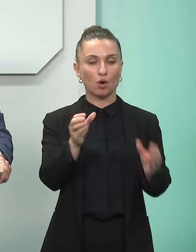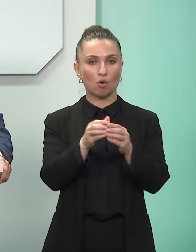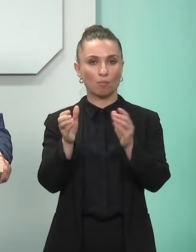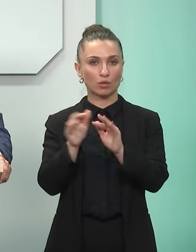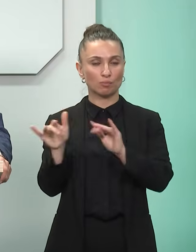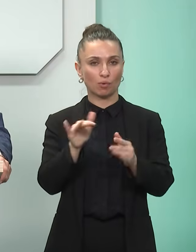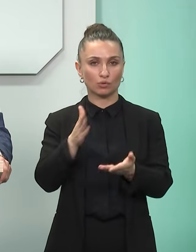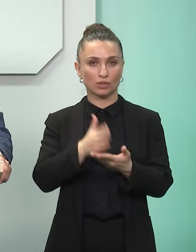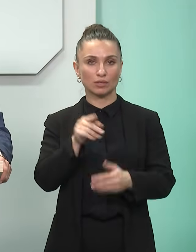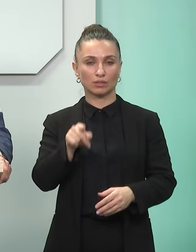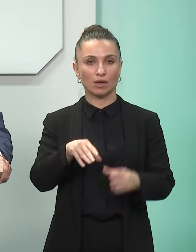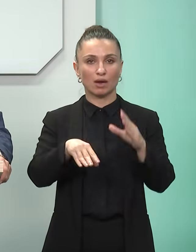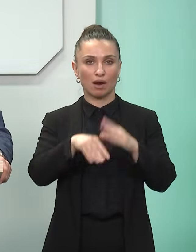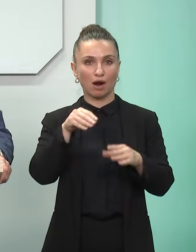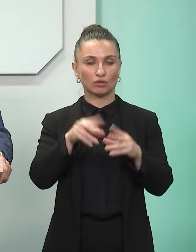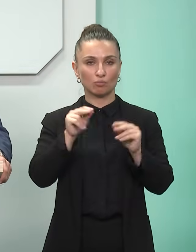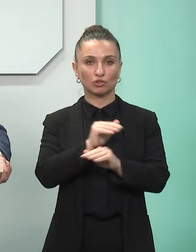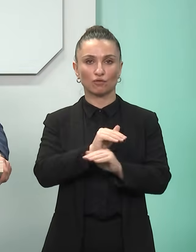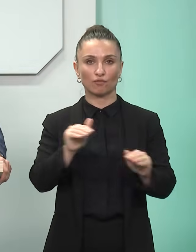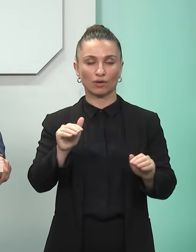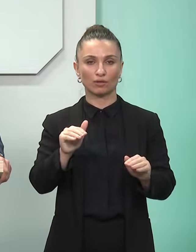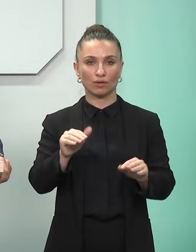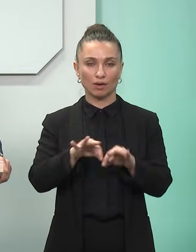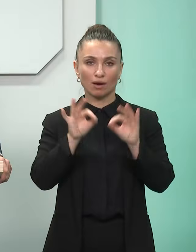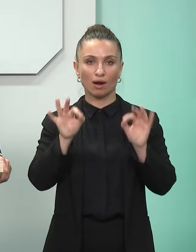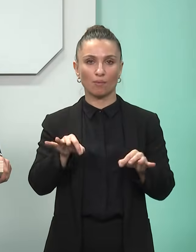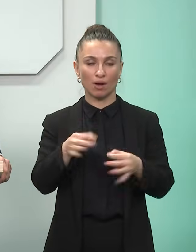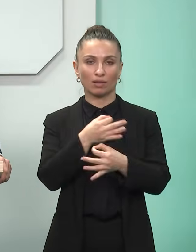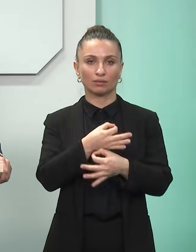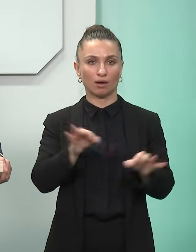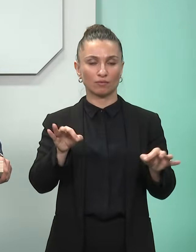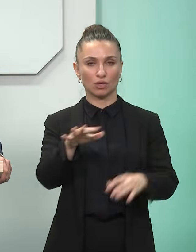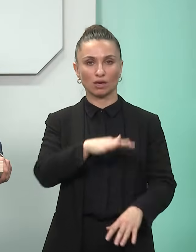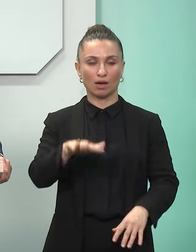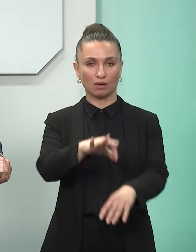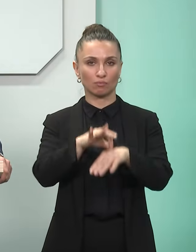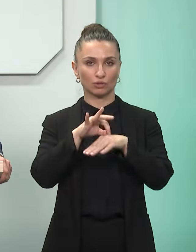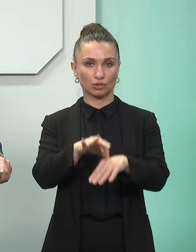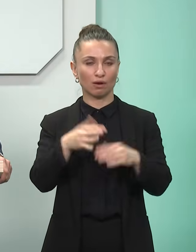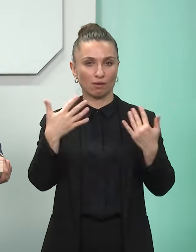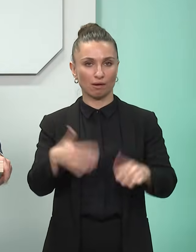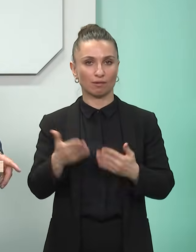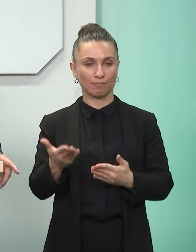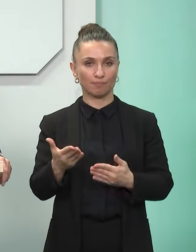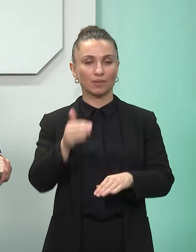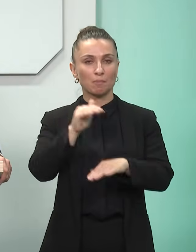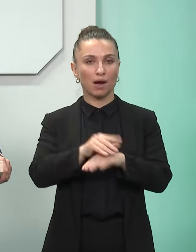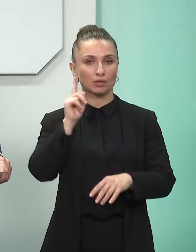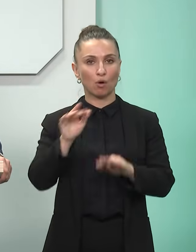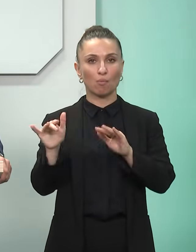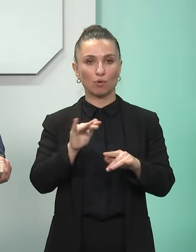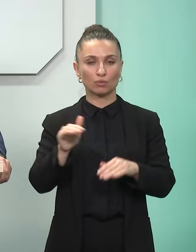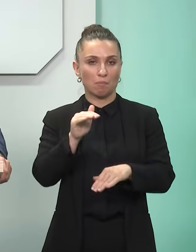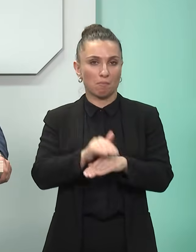კომპლექსური პროცესია, არჩევნებმა მშვიდ, გამართულ და თავისუფალ გარემოში ჩაიარა. ის ფაქტი, რომ